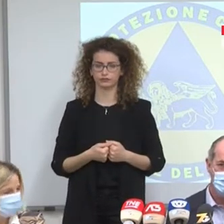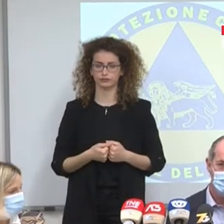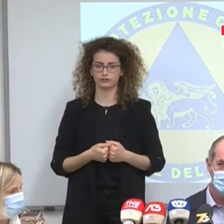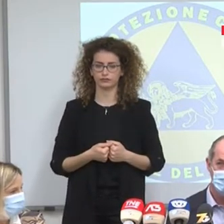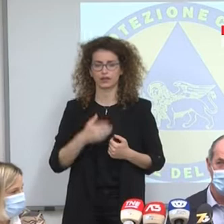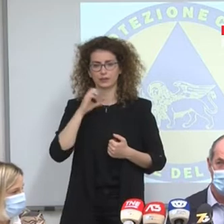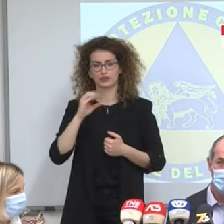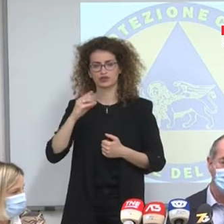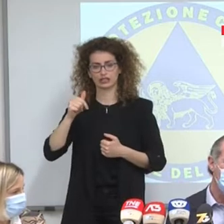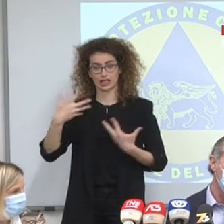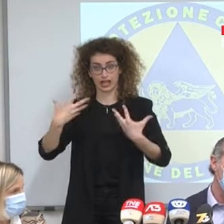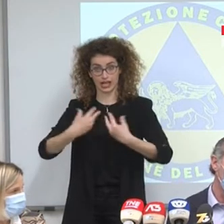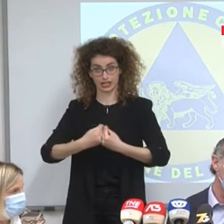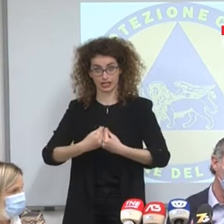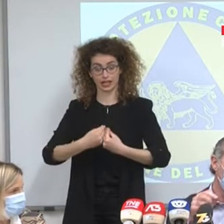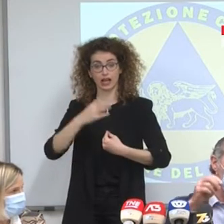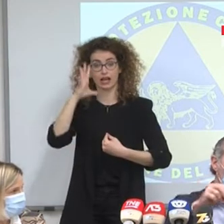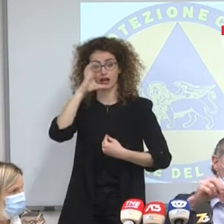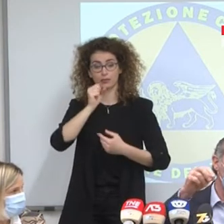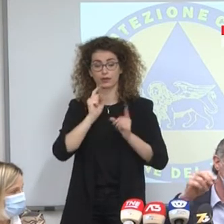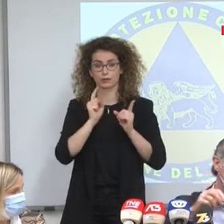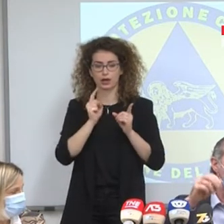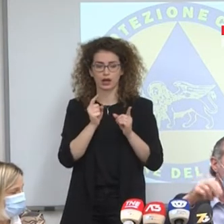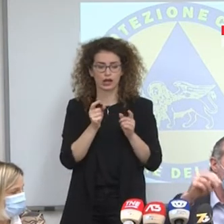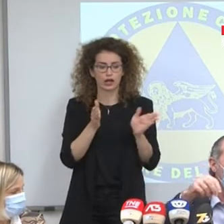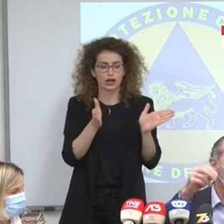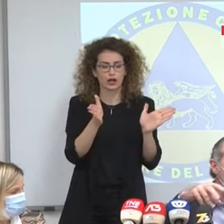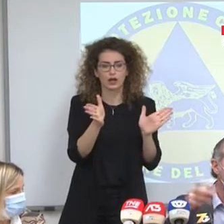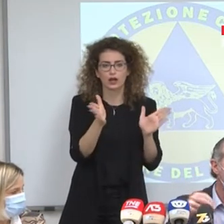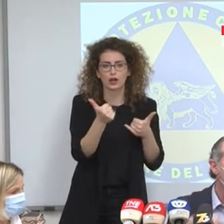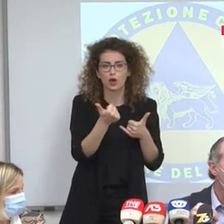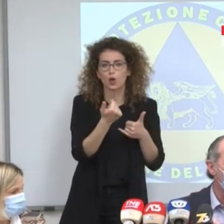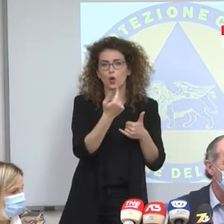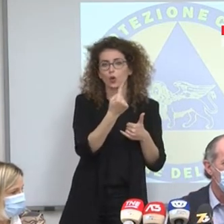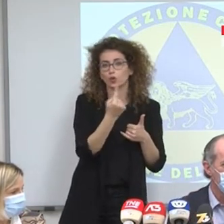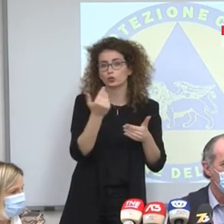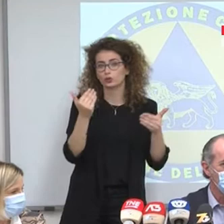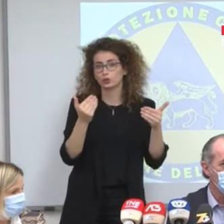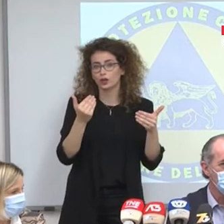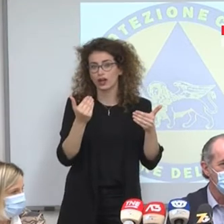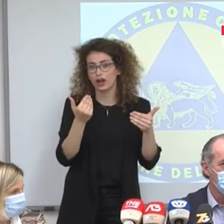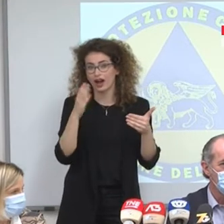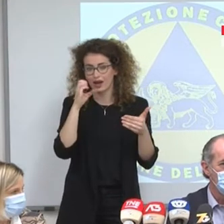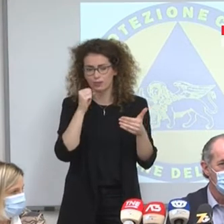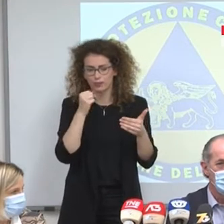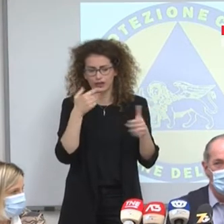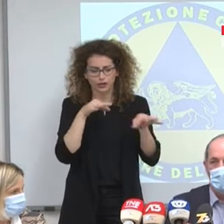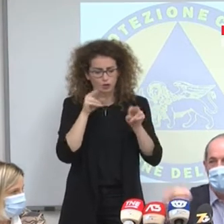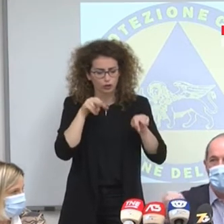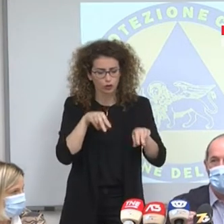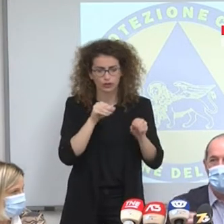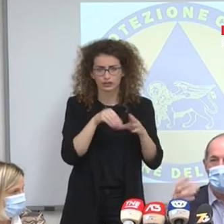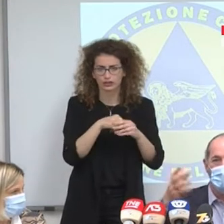col CTS, di capire se si può prendere uno o due locali e provare a monitorare, a capire cosa succede all'interno, no?